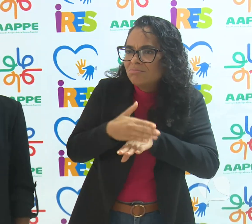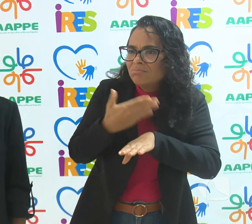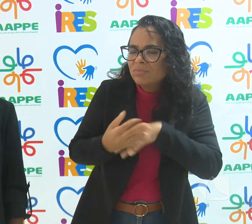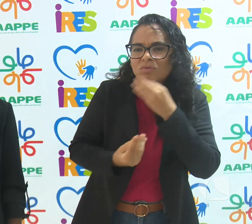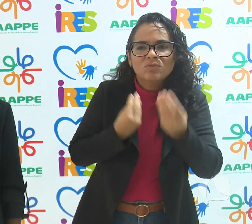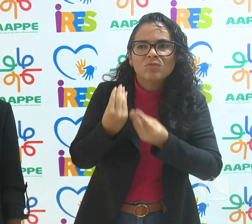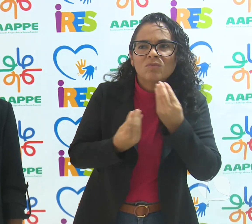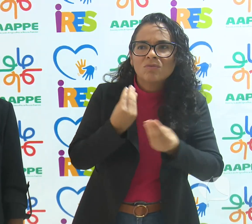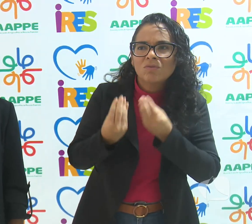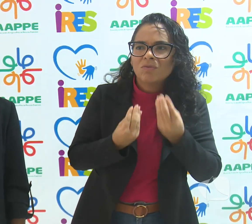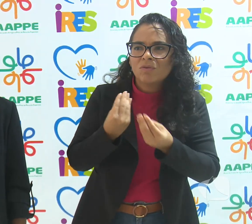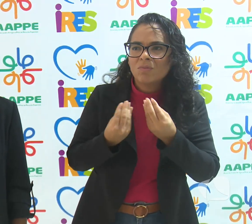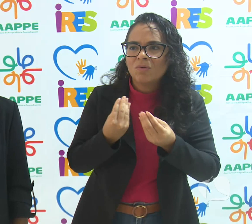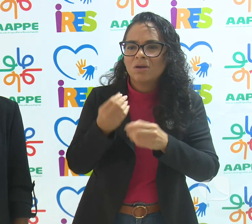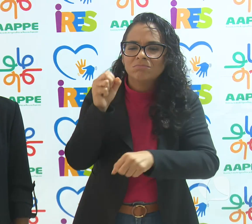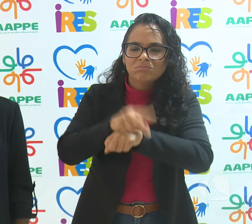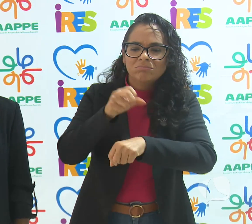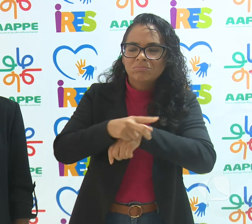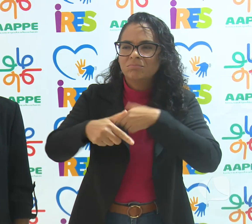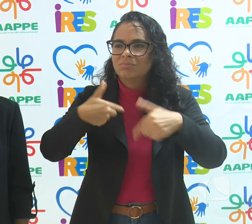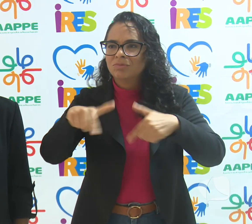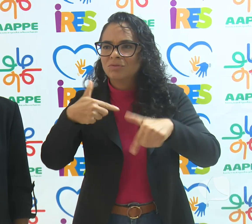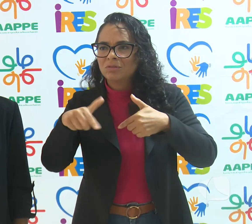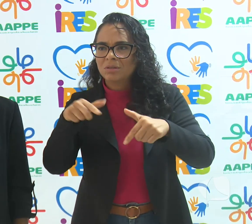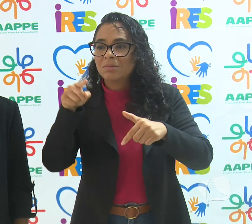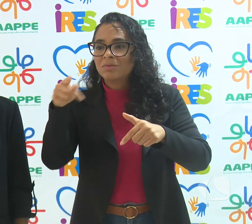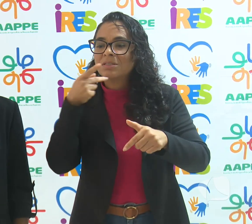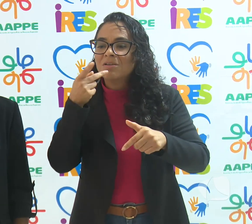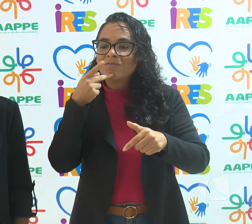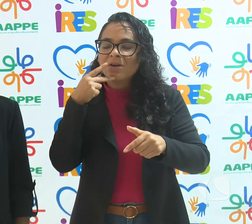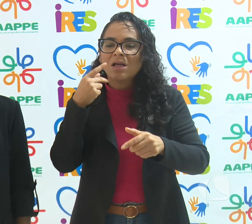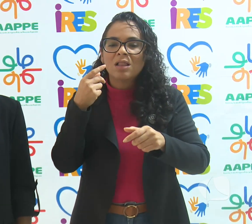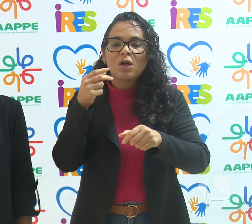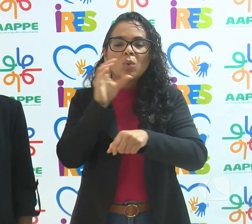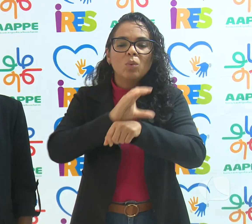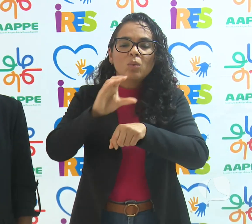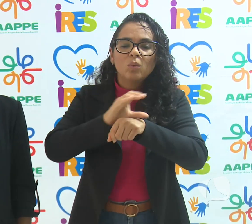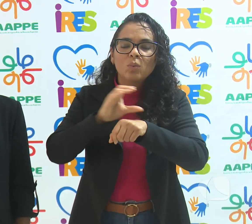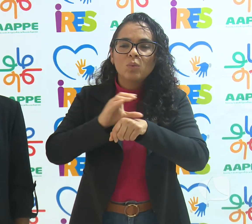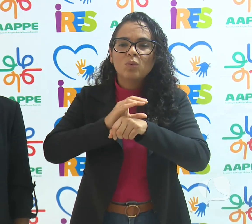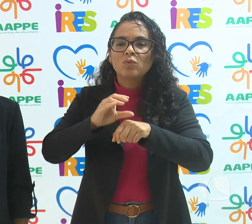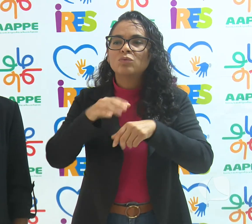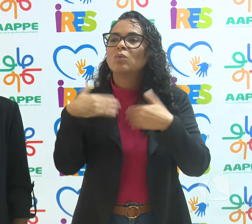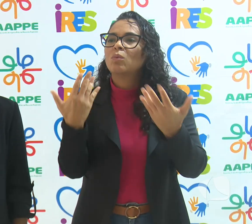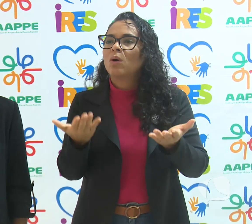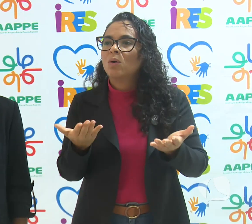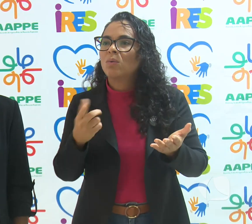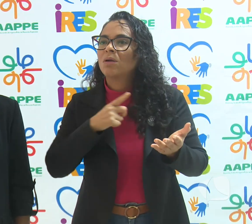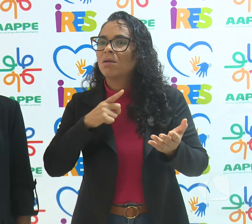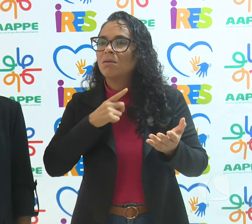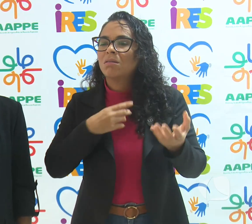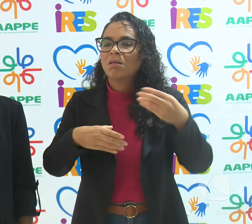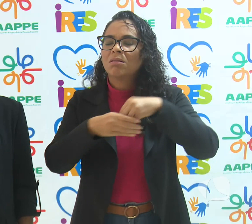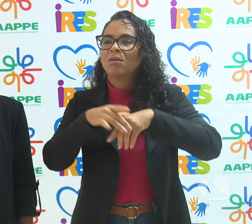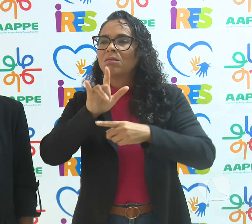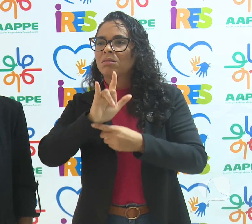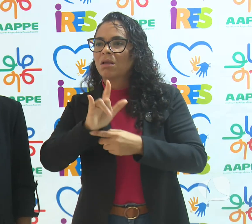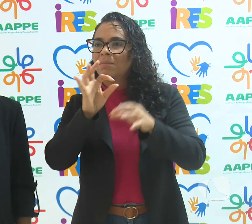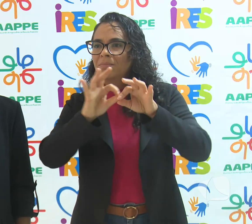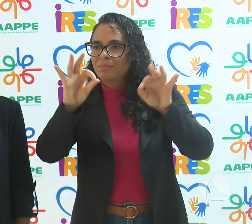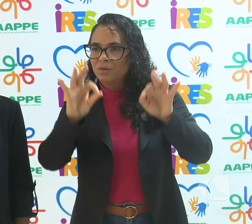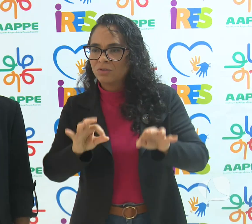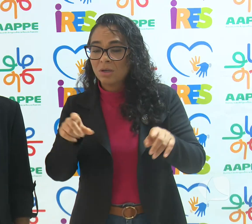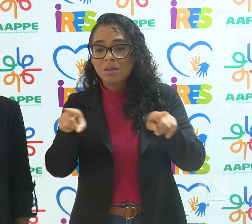essas pessoas para o mercado de trabalho e você nos fale quais são os cursos que já estão aí sendo ministrados e também